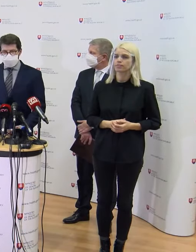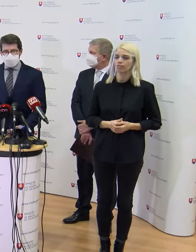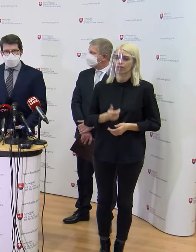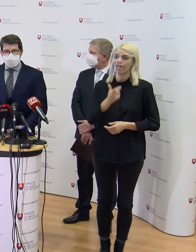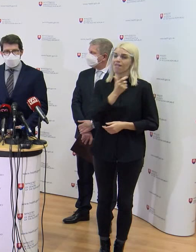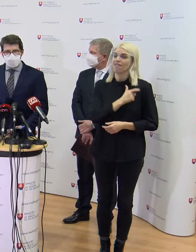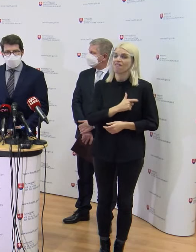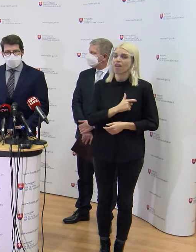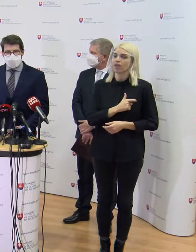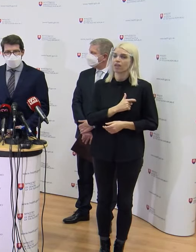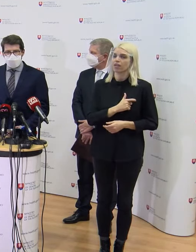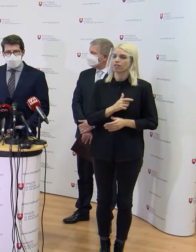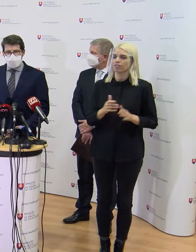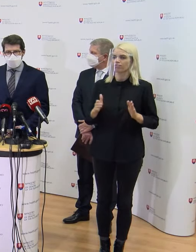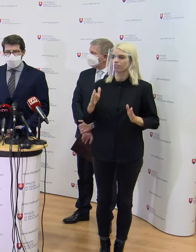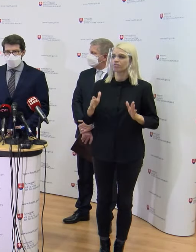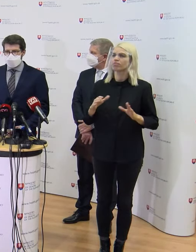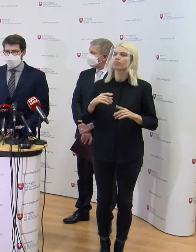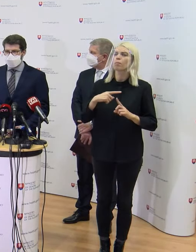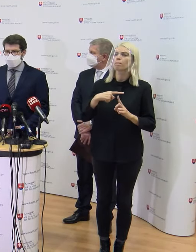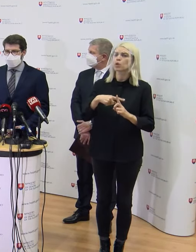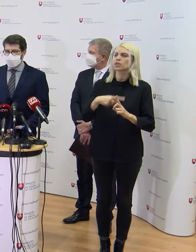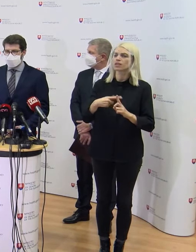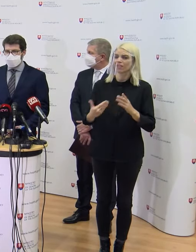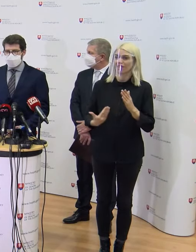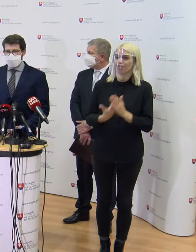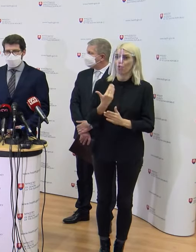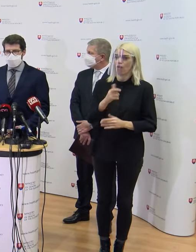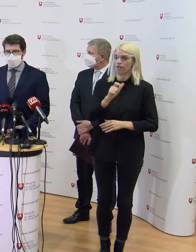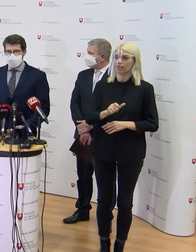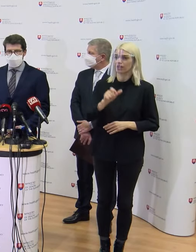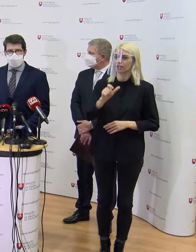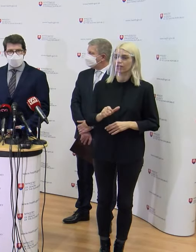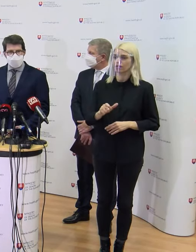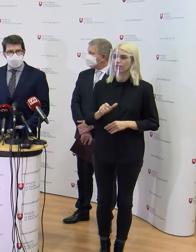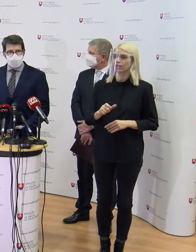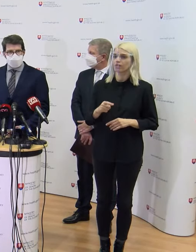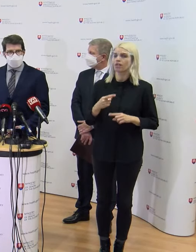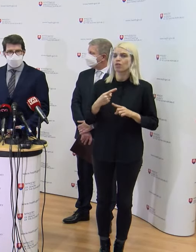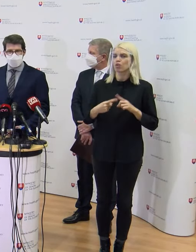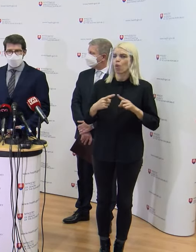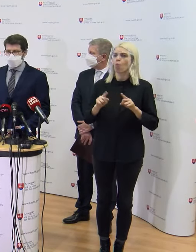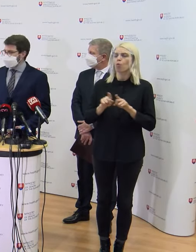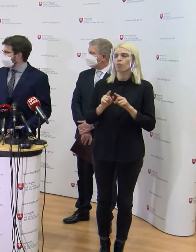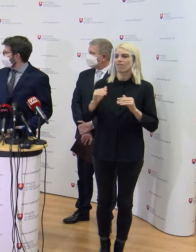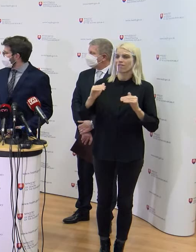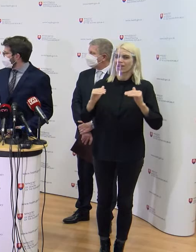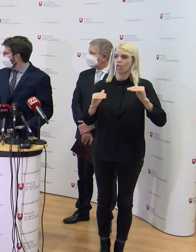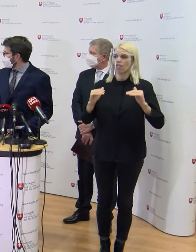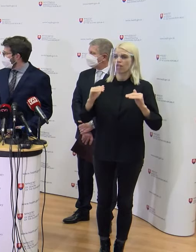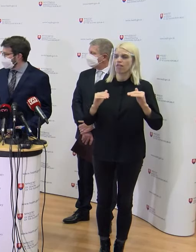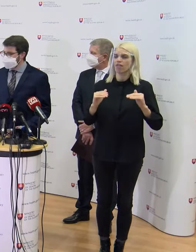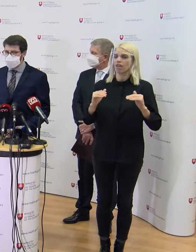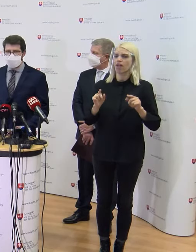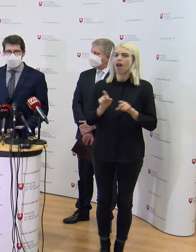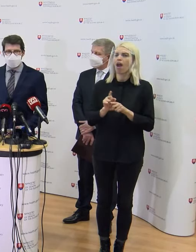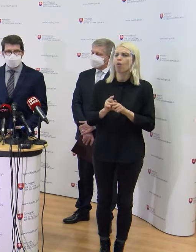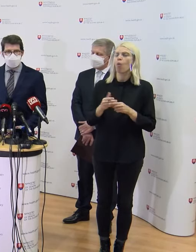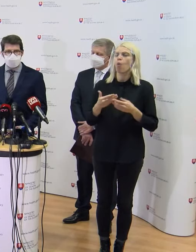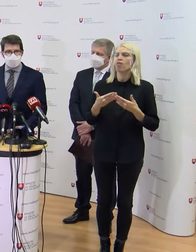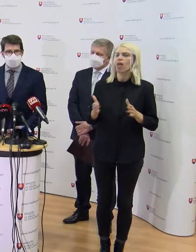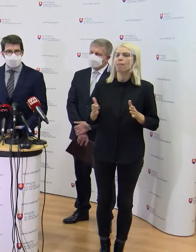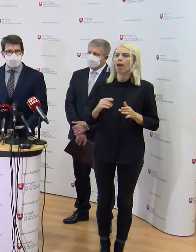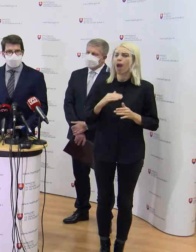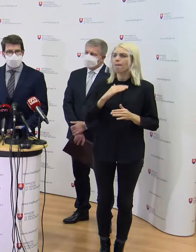Veková skladba pozitívnych prípadov sa mierne vyrovnáva, čiže už nevidíme taký veľmi